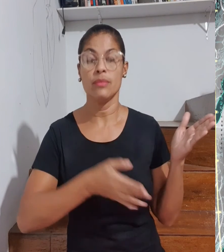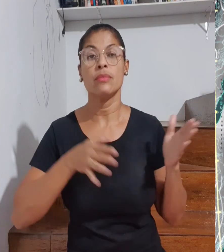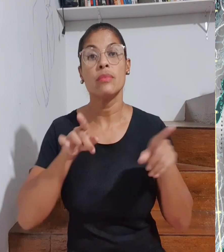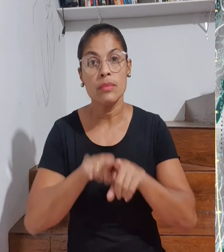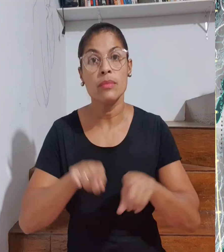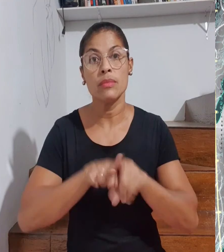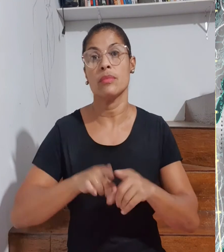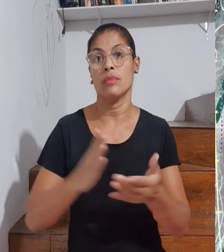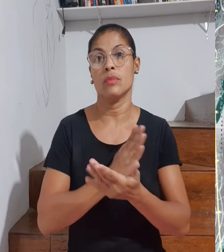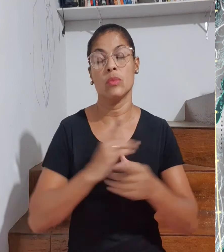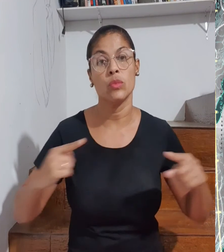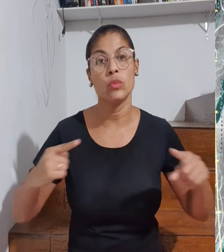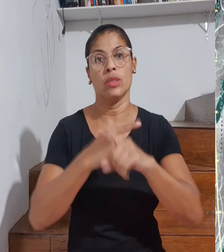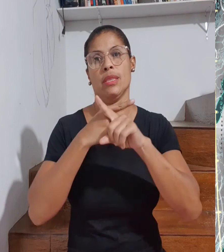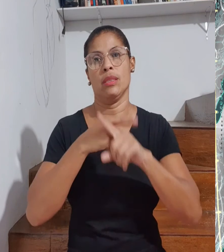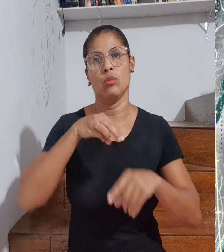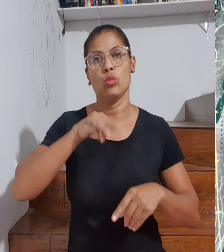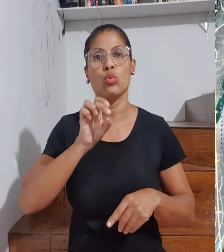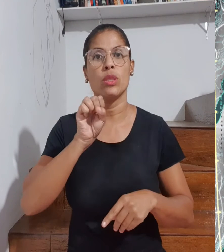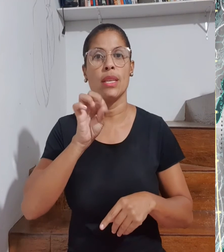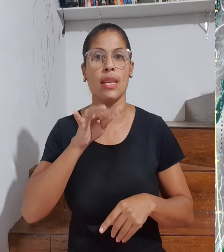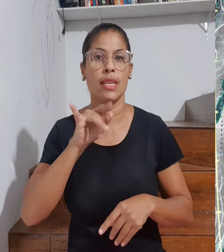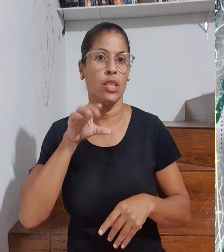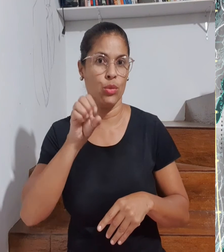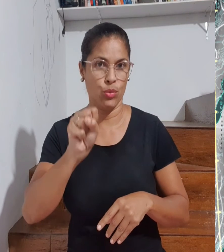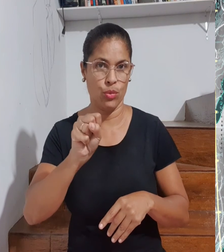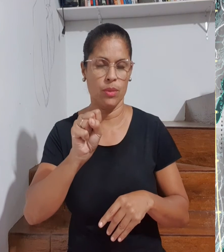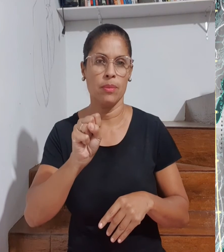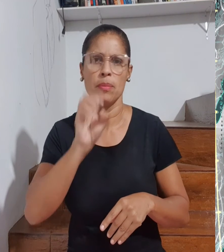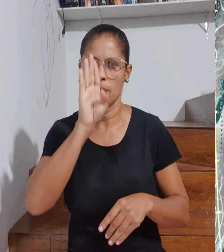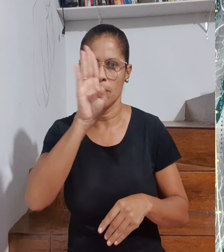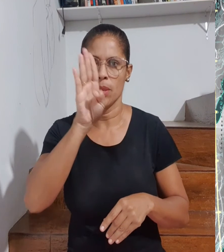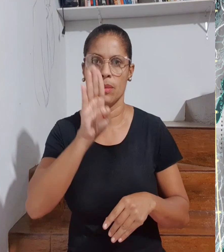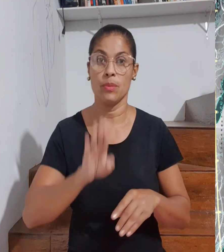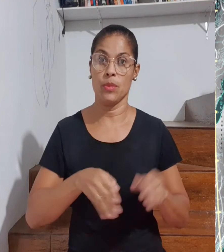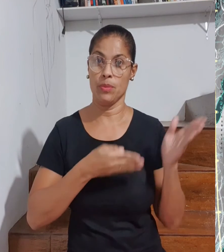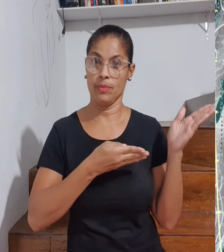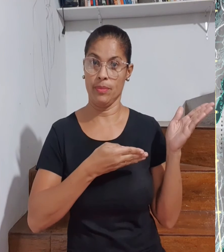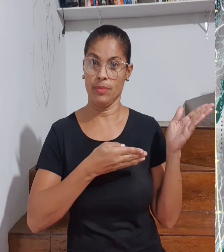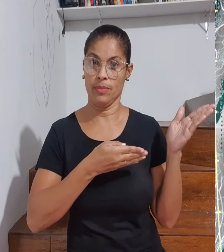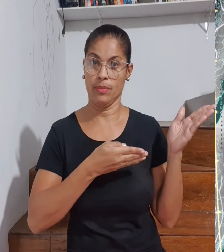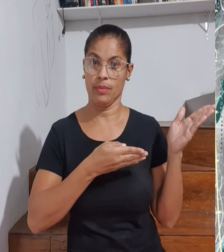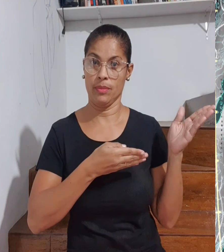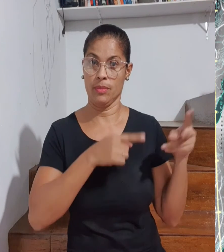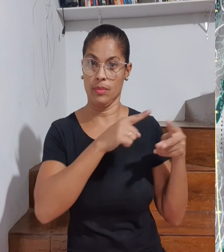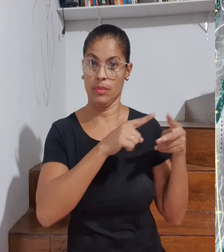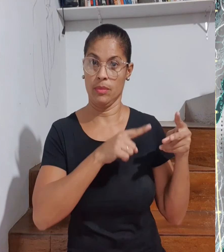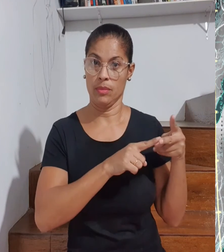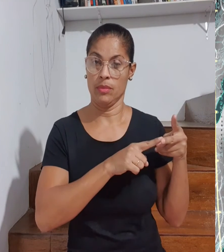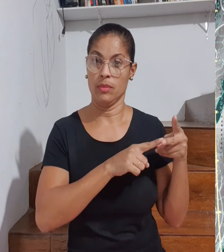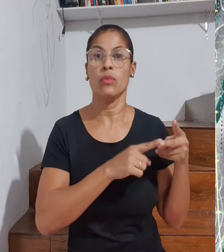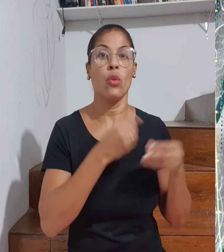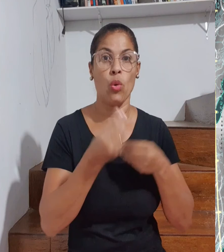outros. Mas também alguns antagonistas muscarínicos, especialmente o ipratrópio e o